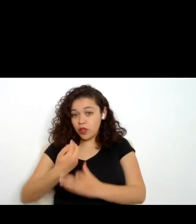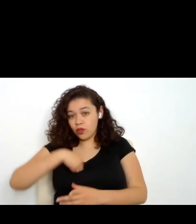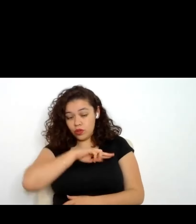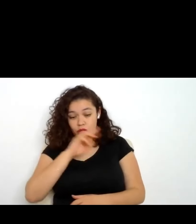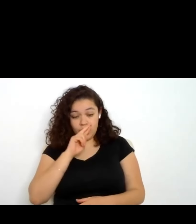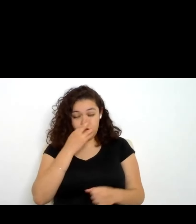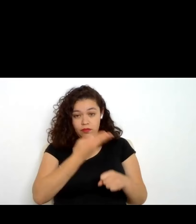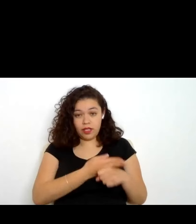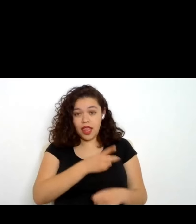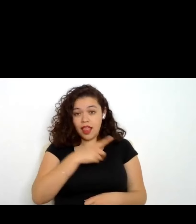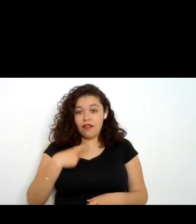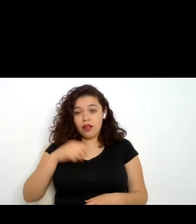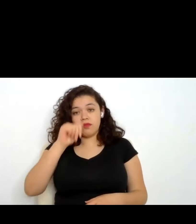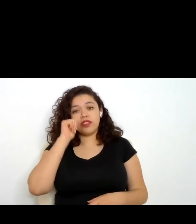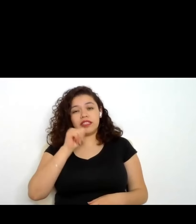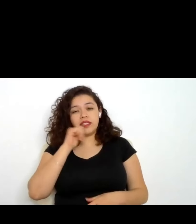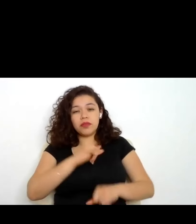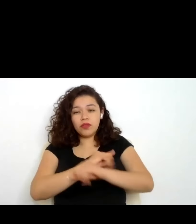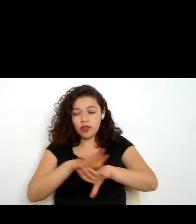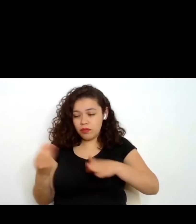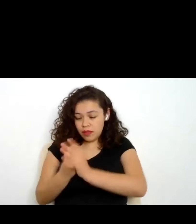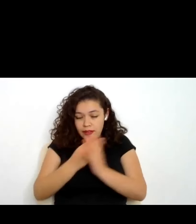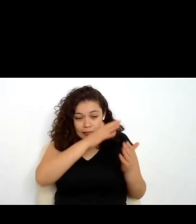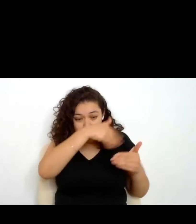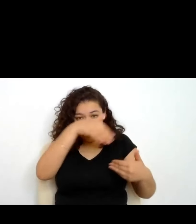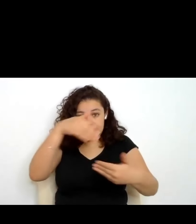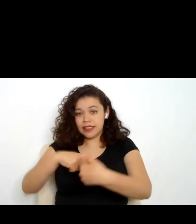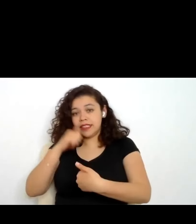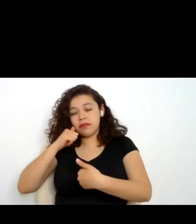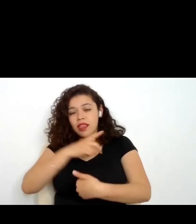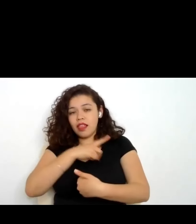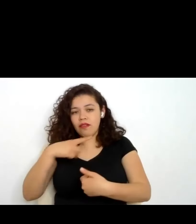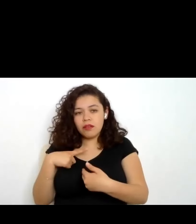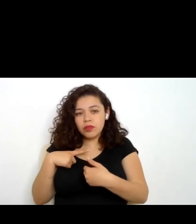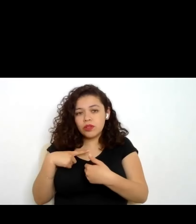de mantener los datos personales que recabamos de manera